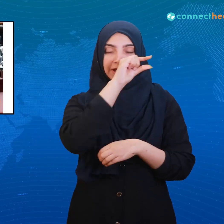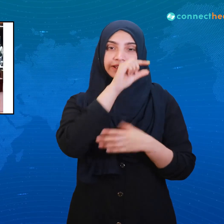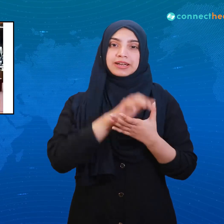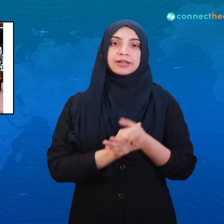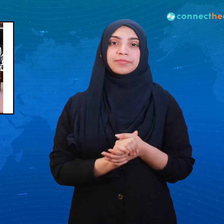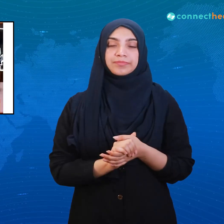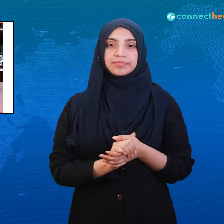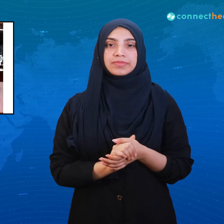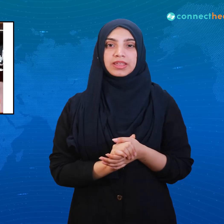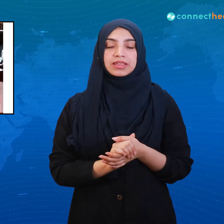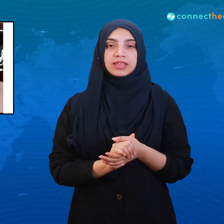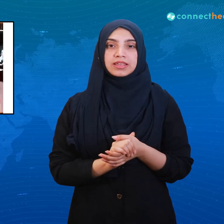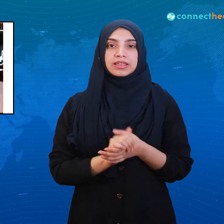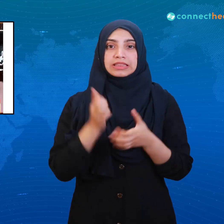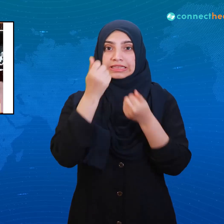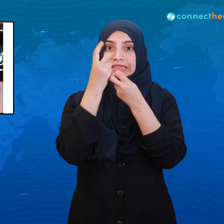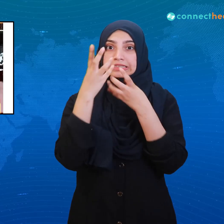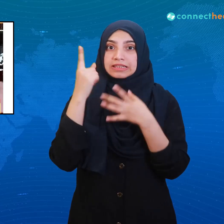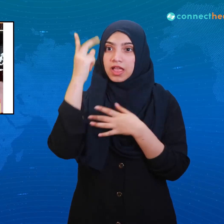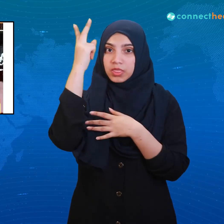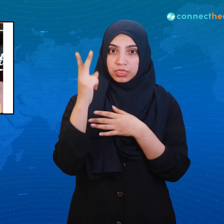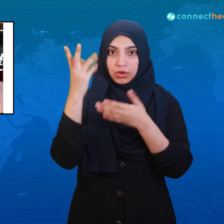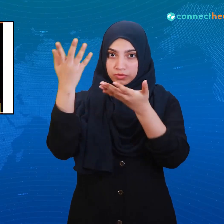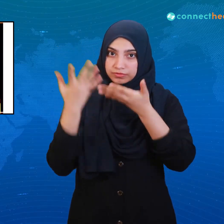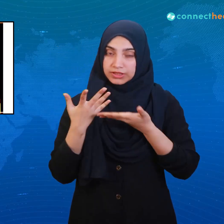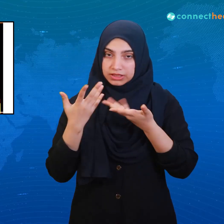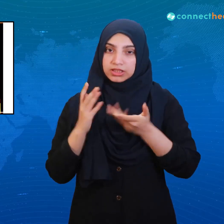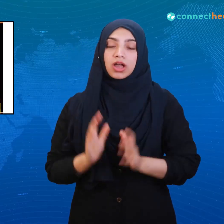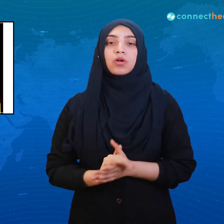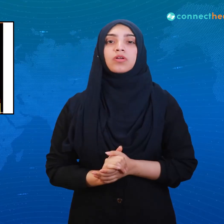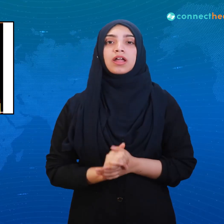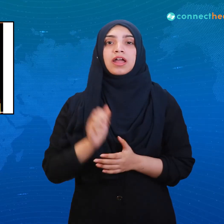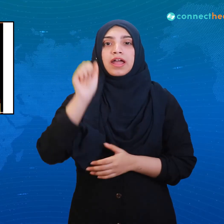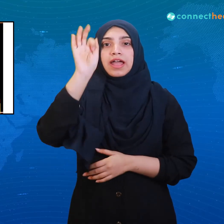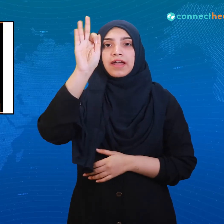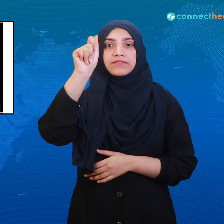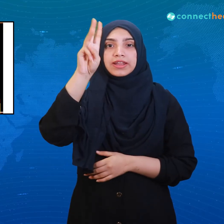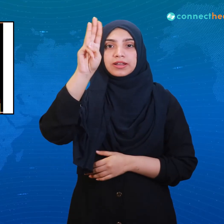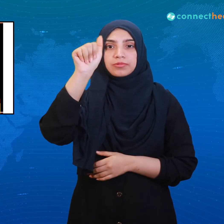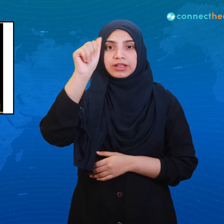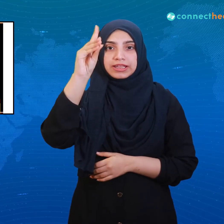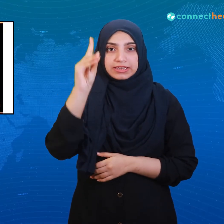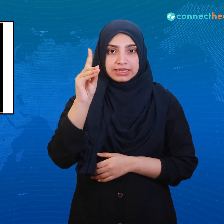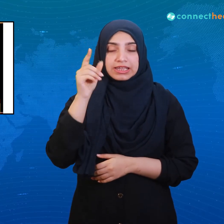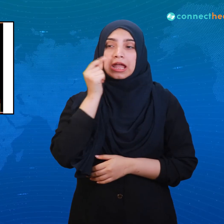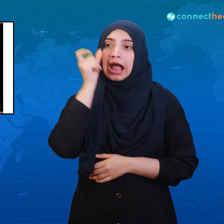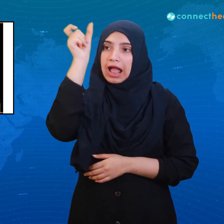बिस्मिल्लाहिर्रहमानिर्रहीम। आइटम नंबर 2 वक्फा सवालात। जी फाज चौधरी साहब।